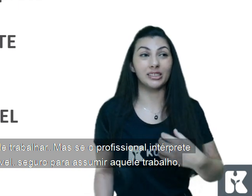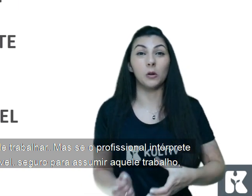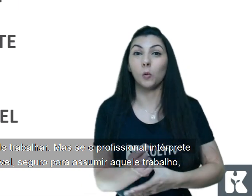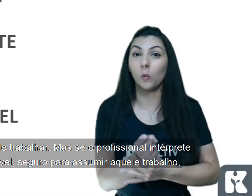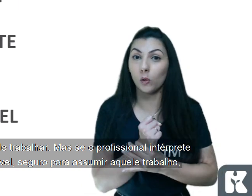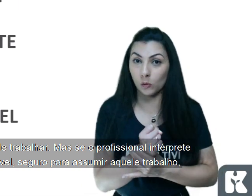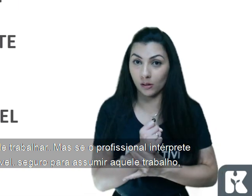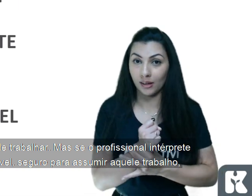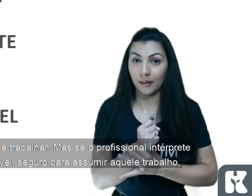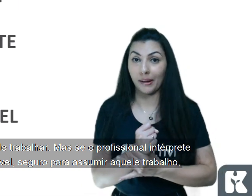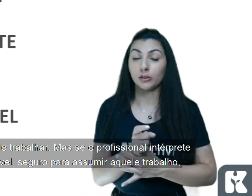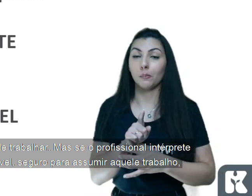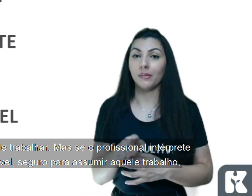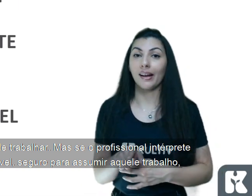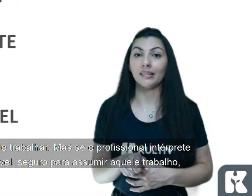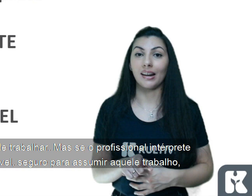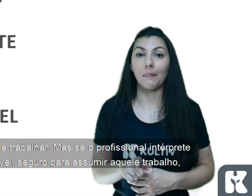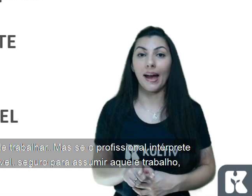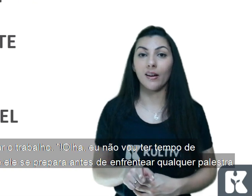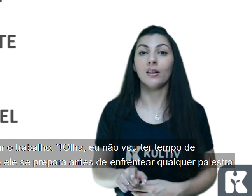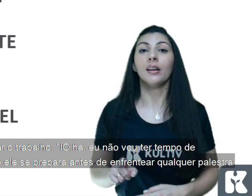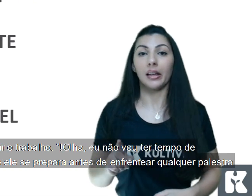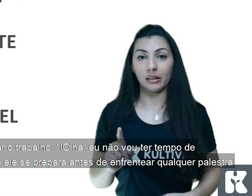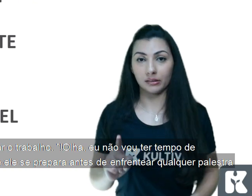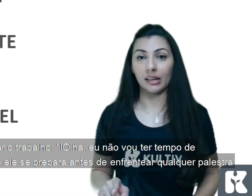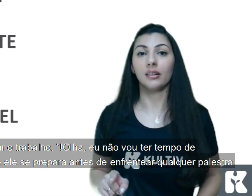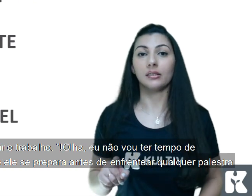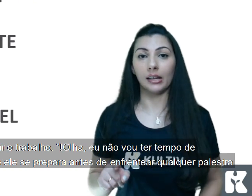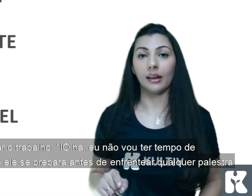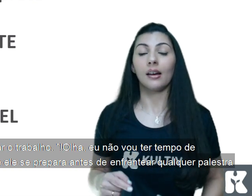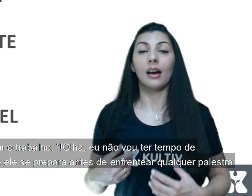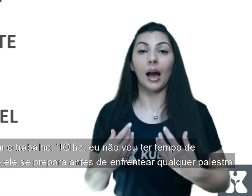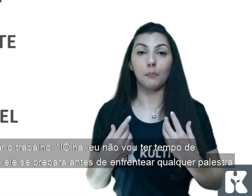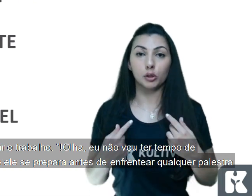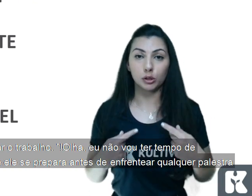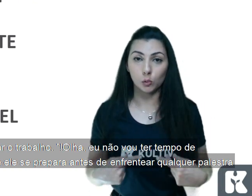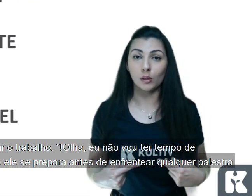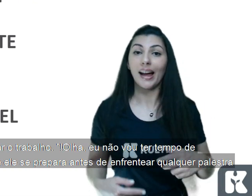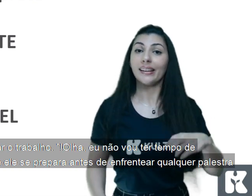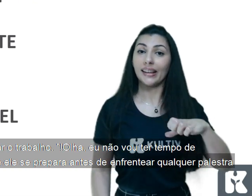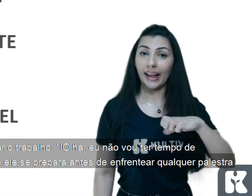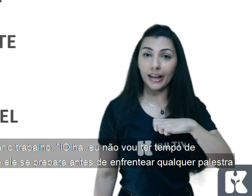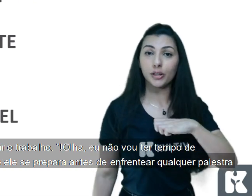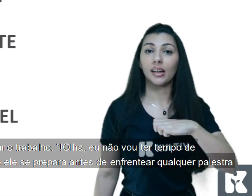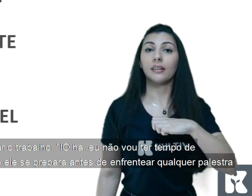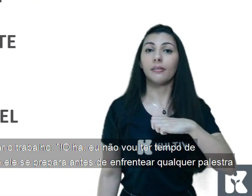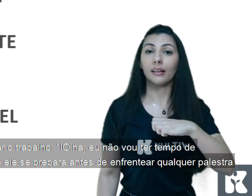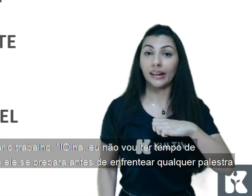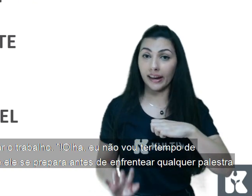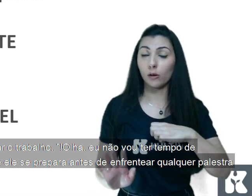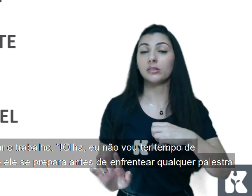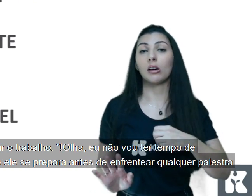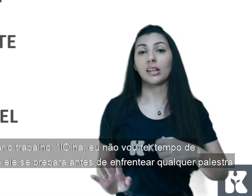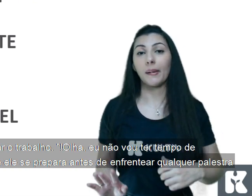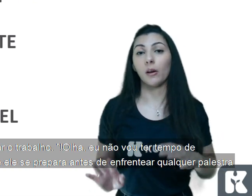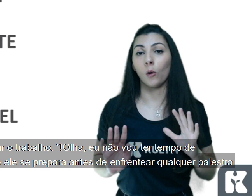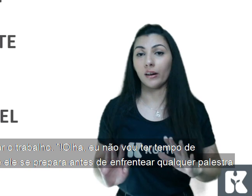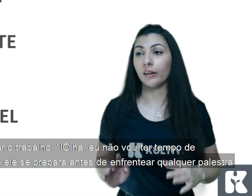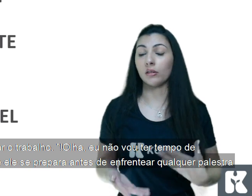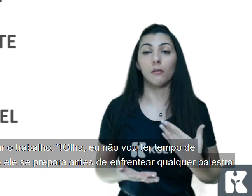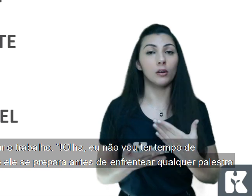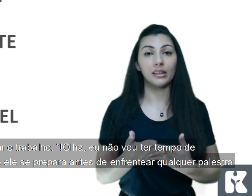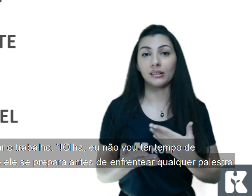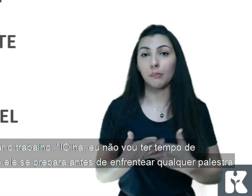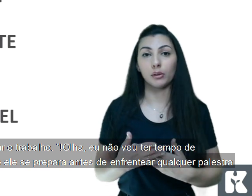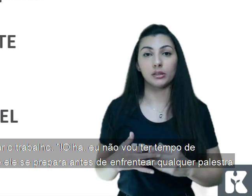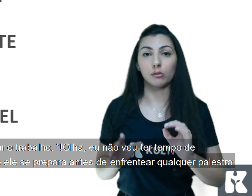confortável, seguro para assumir aquele trabalho, ele tem que ter a postura e ética de recusar o trabalho. Olha,